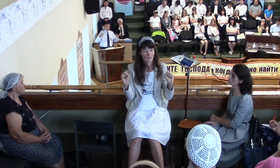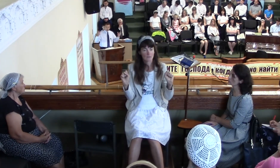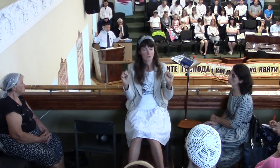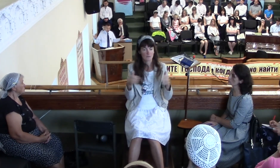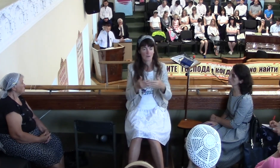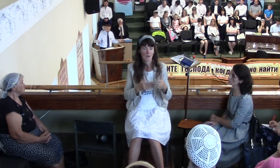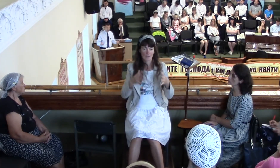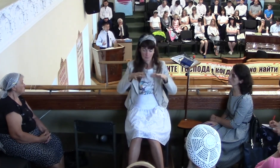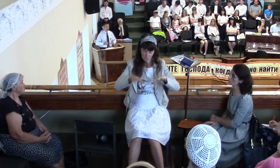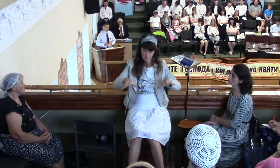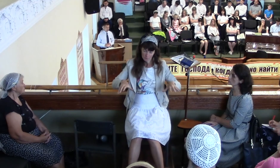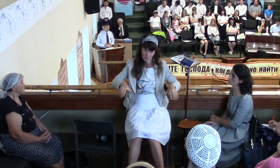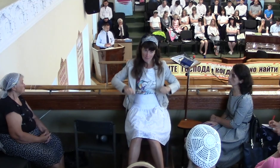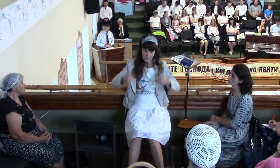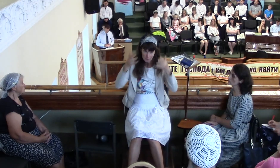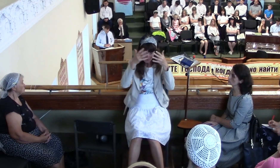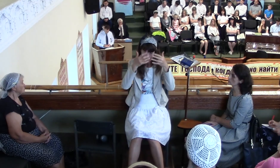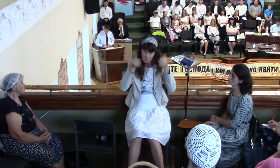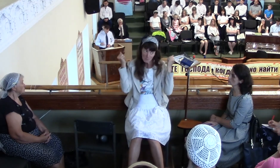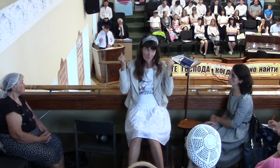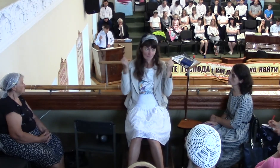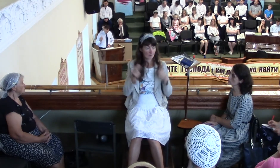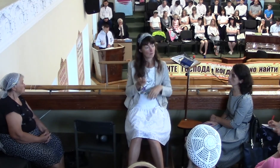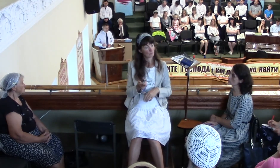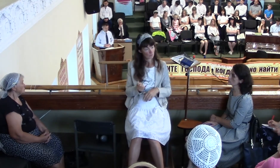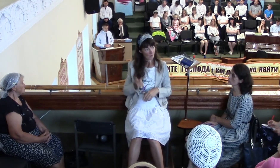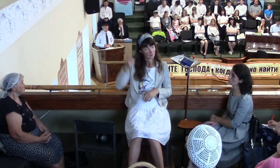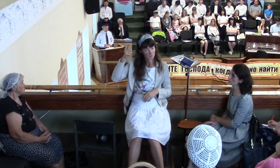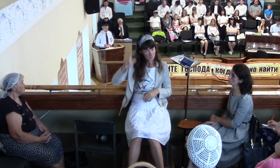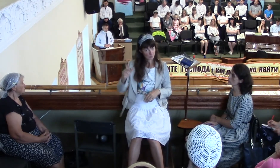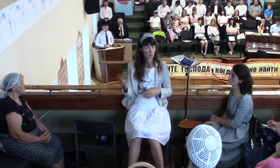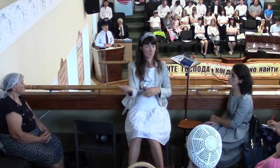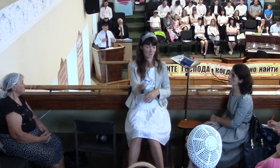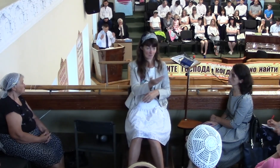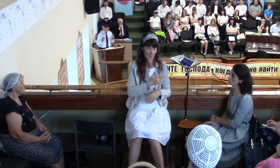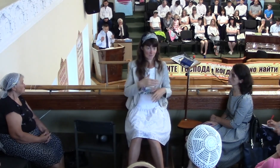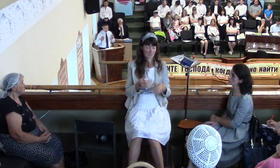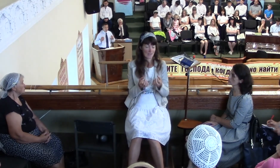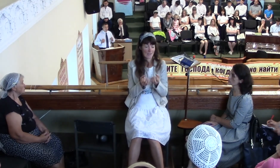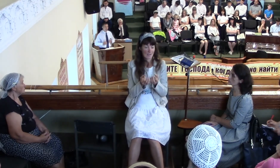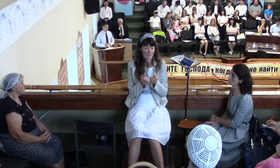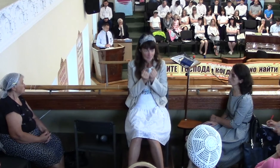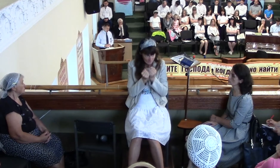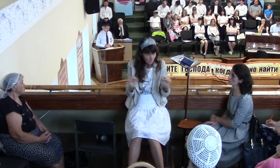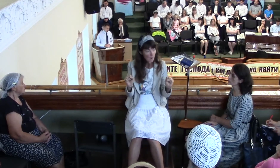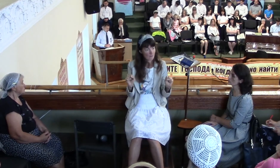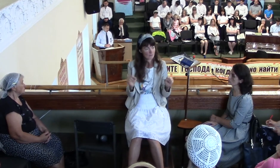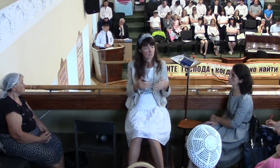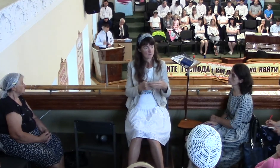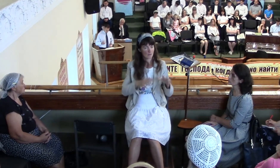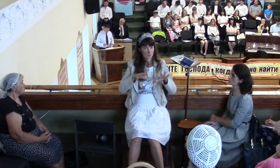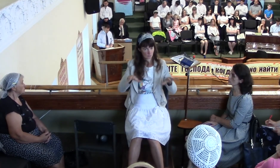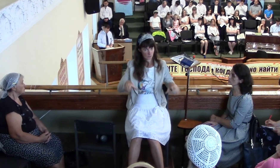Господь нас избавил от власти тьмы. Сами мы не могли себя